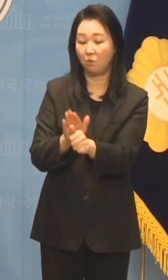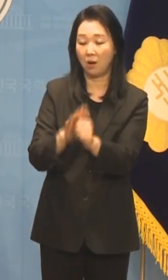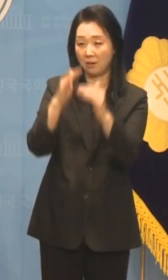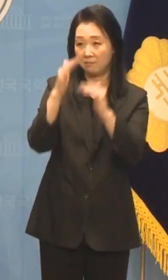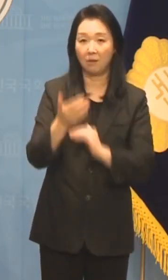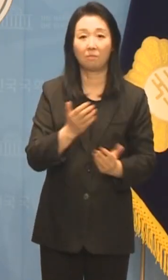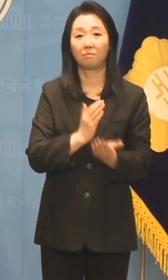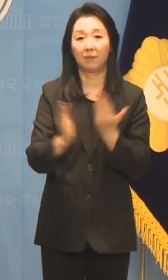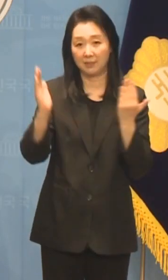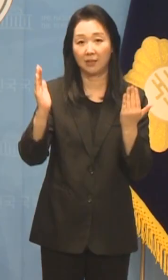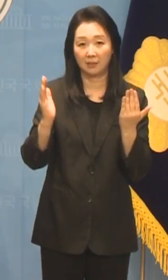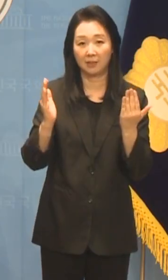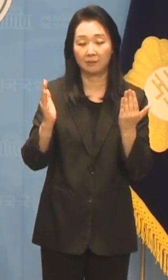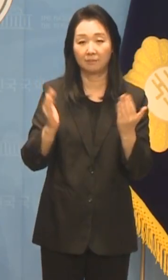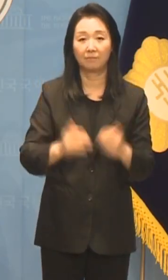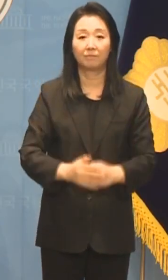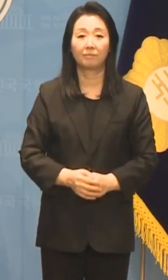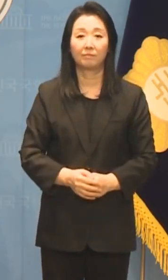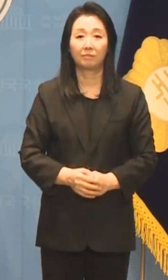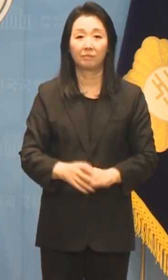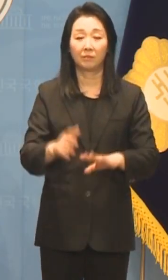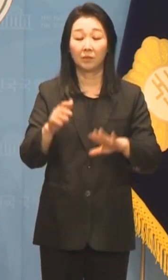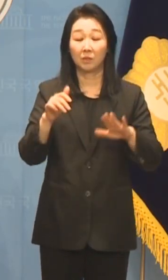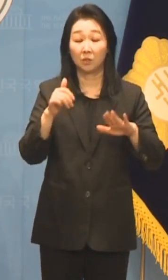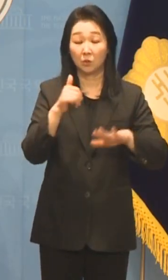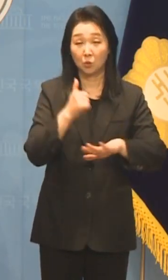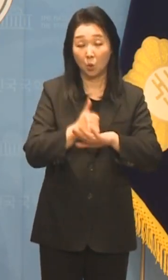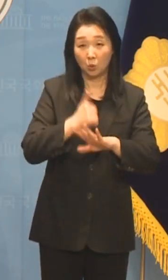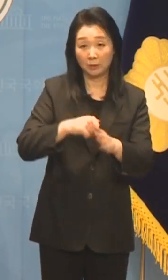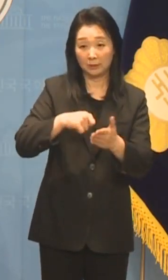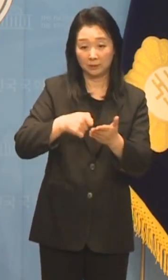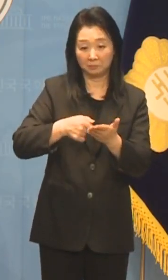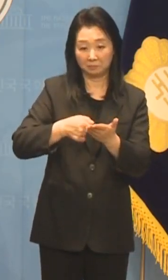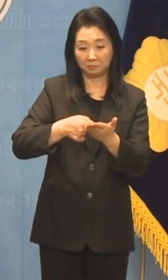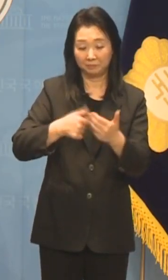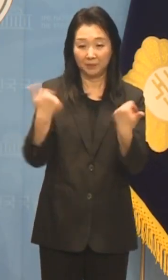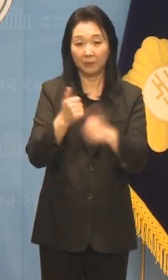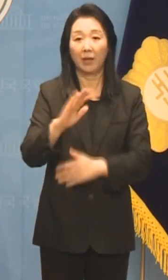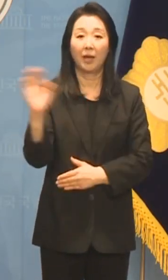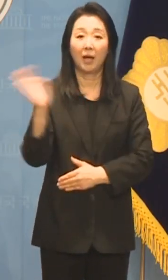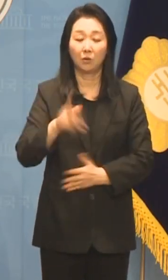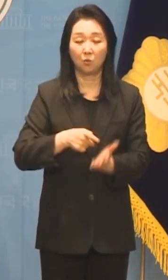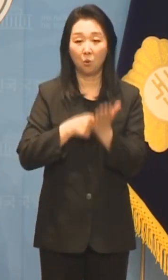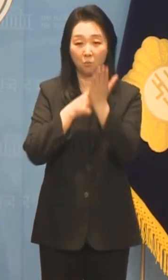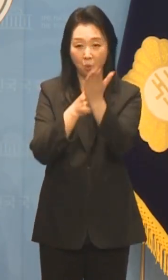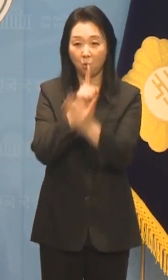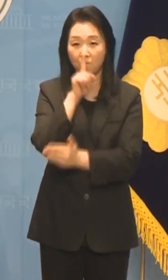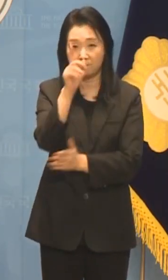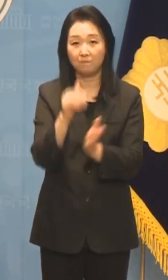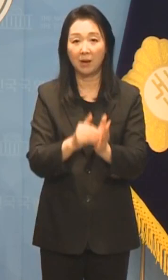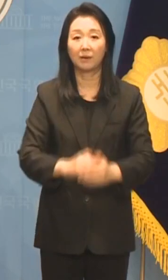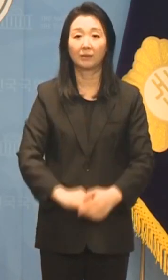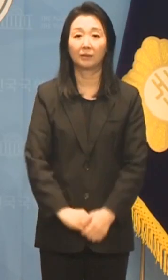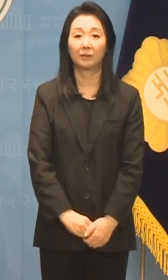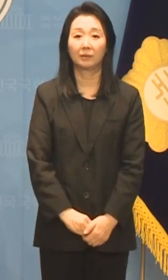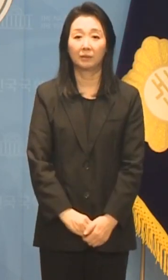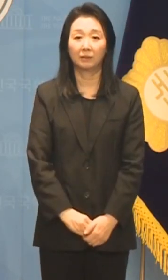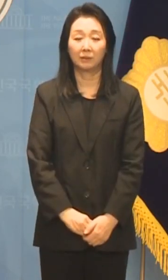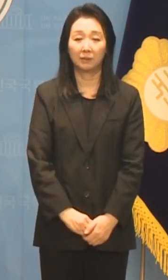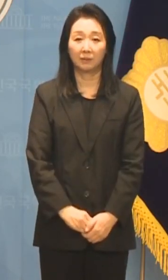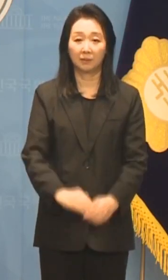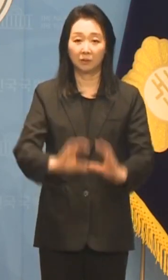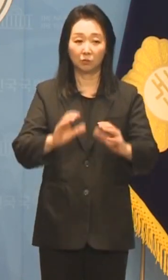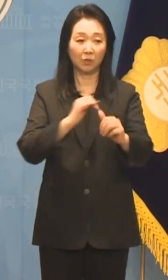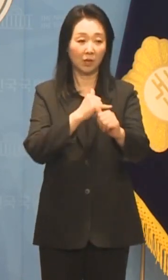않는다고 판단으로 의결할이 아닌 보고안건으로 상정했다고 합니다. 또 인권위